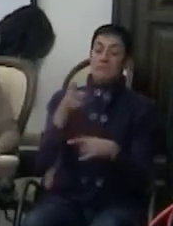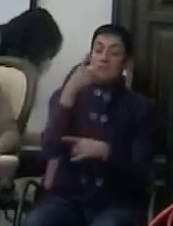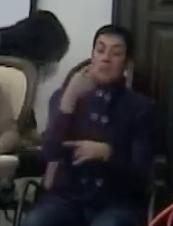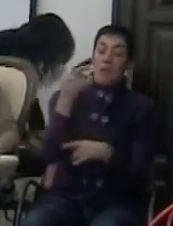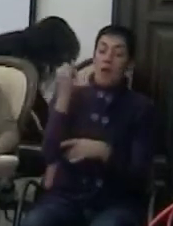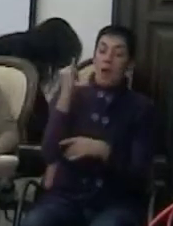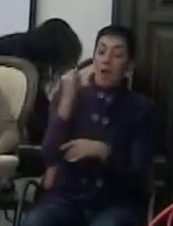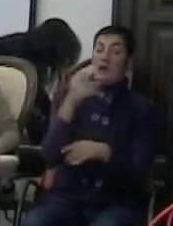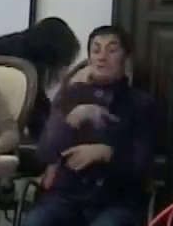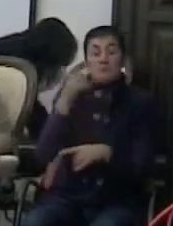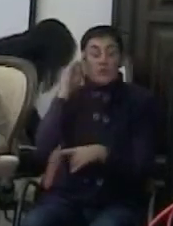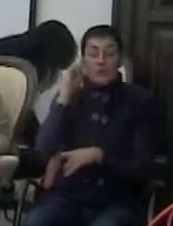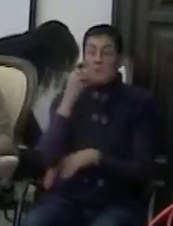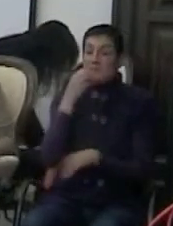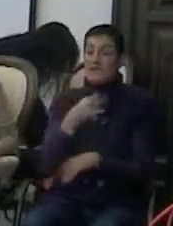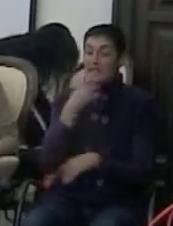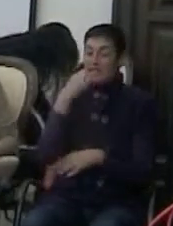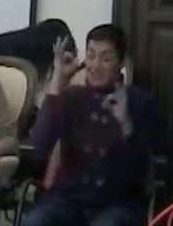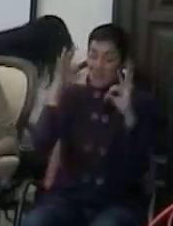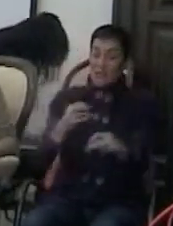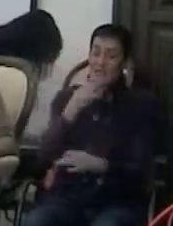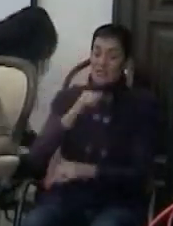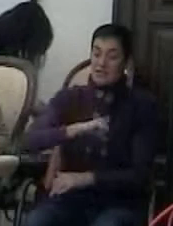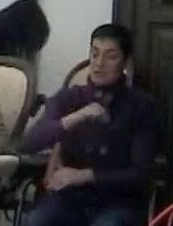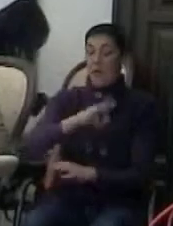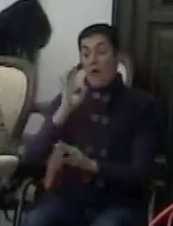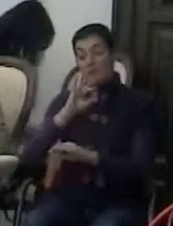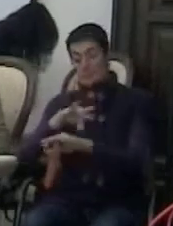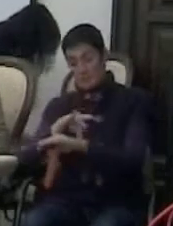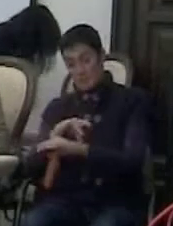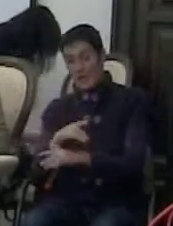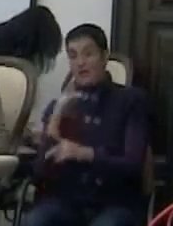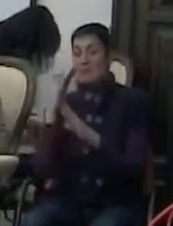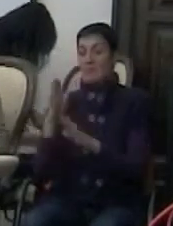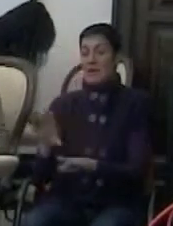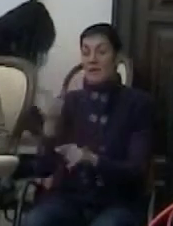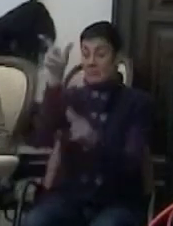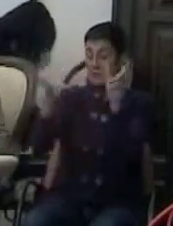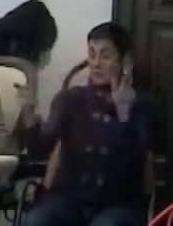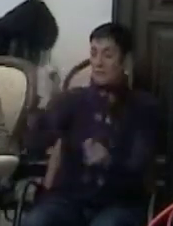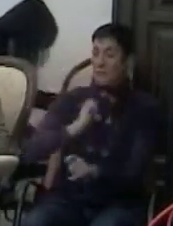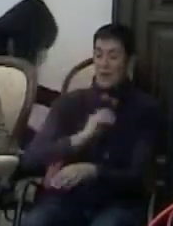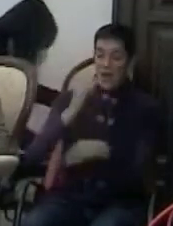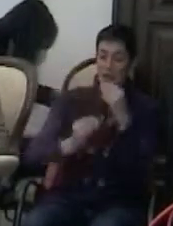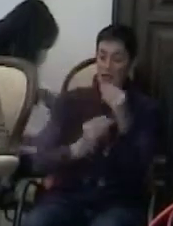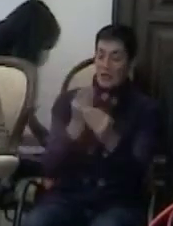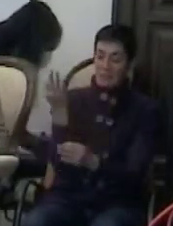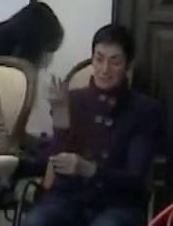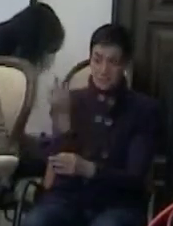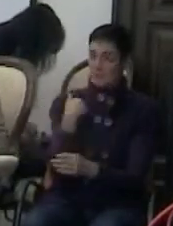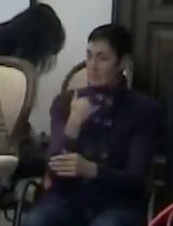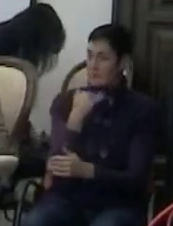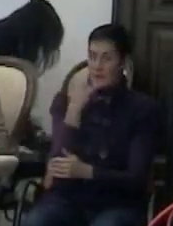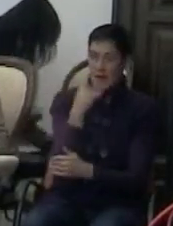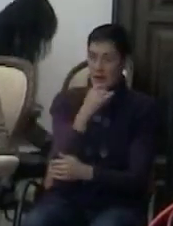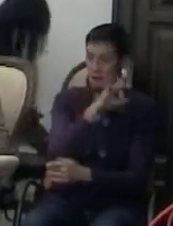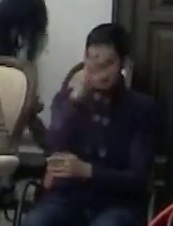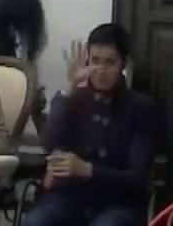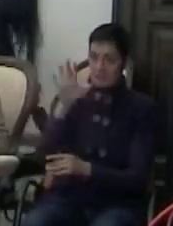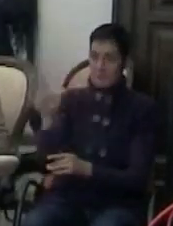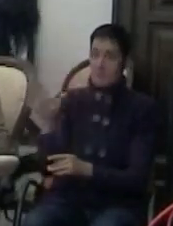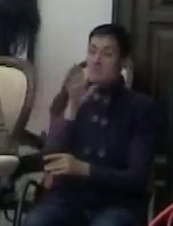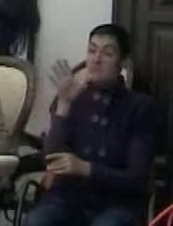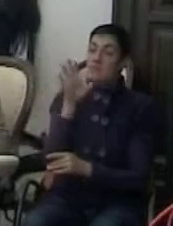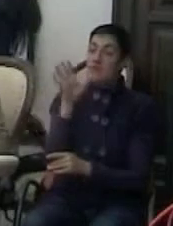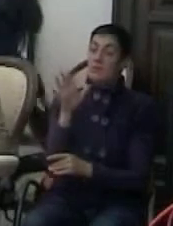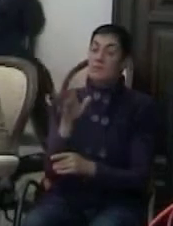sé si quirúrgica o médica, y que realizan estos profesionales, realizan una labor extraordinaria,